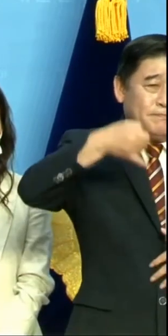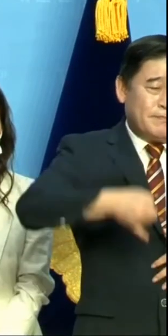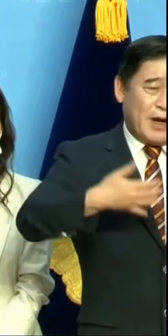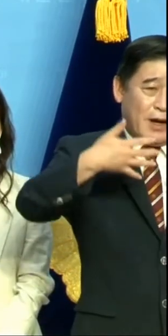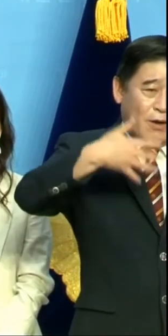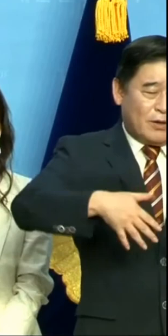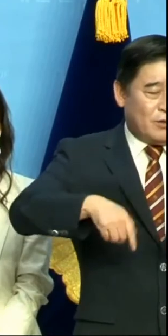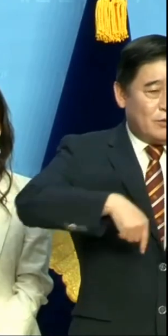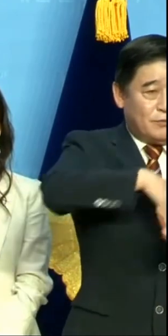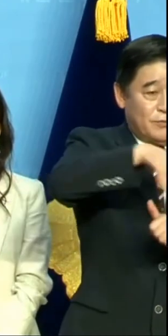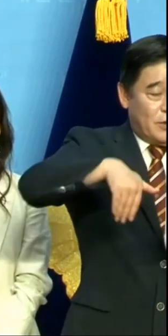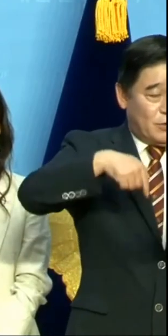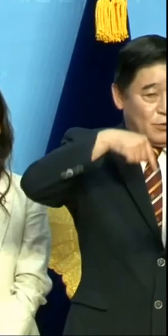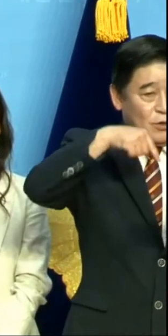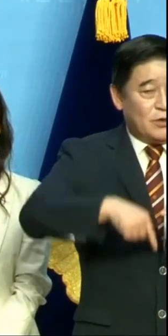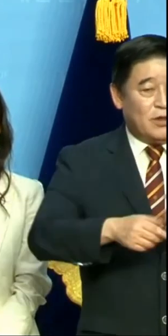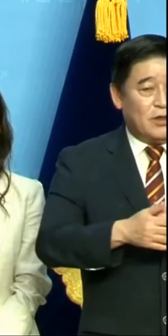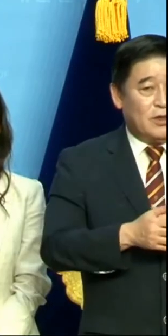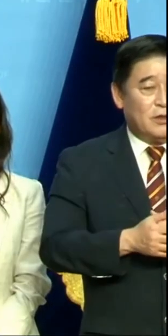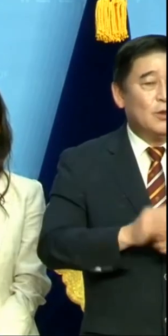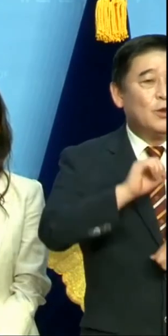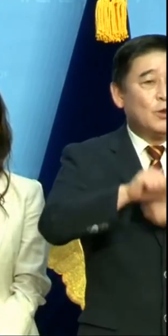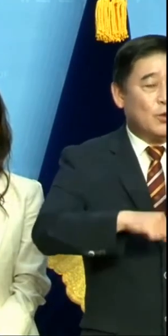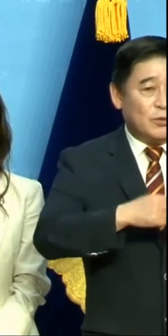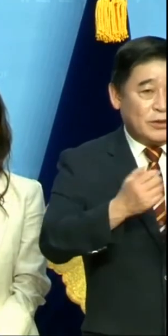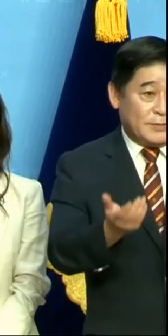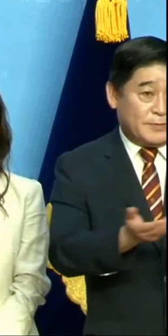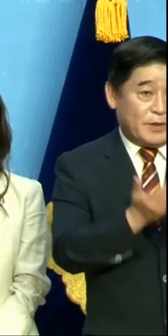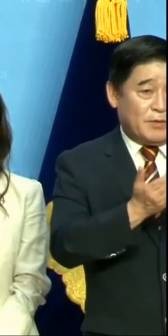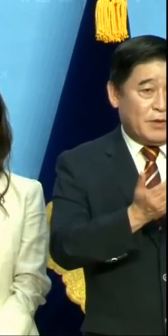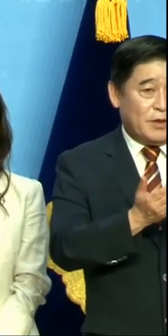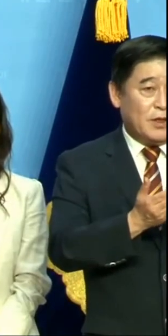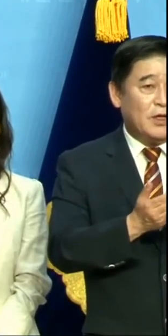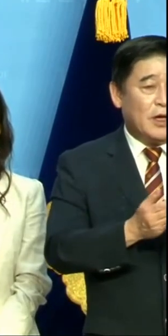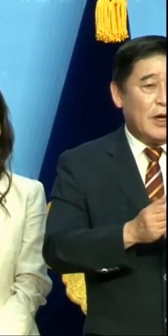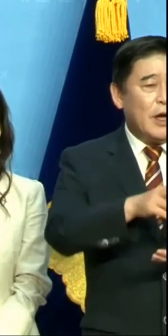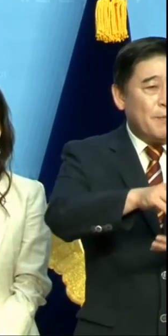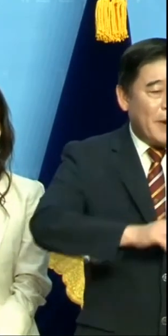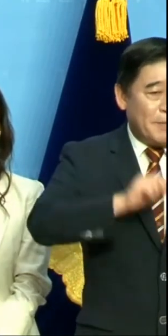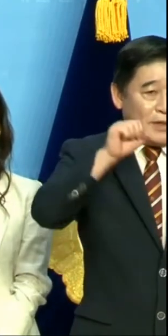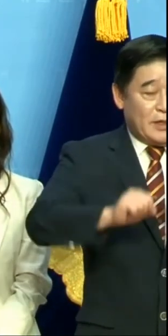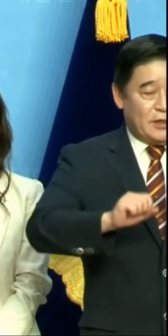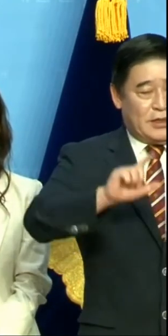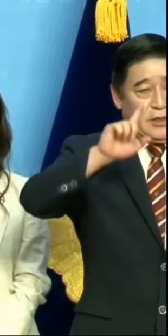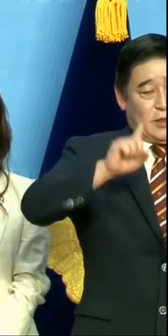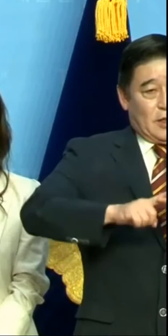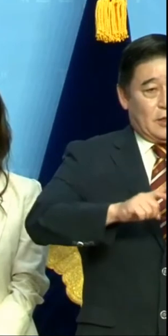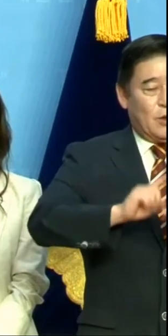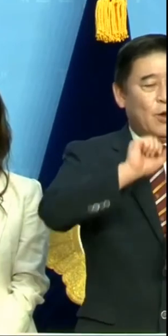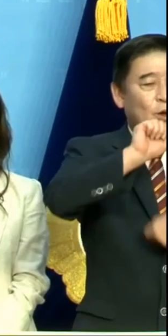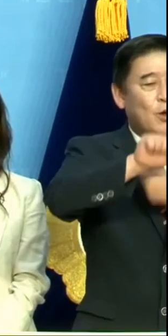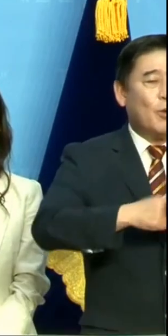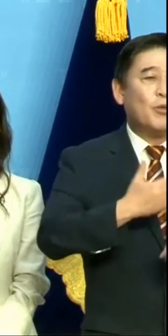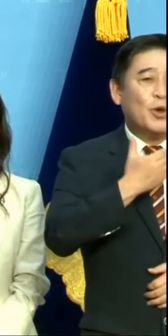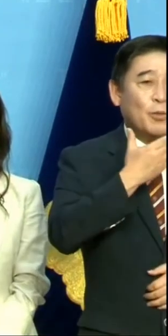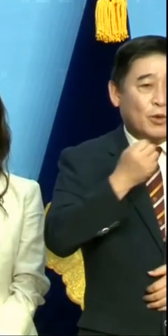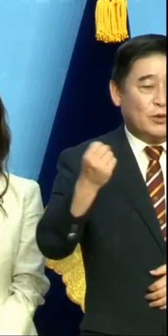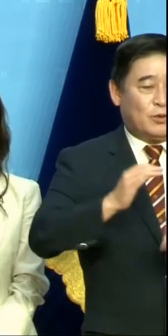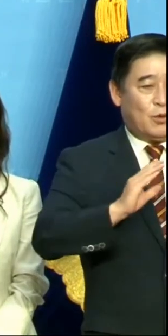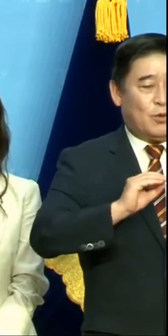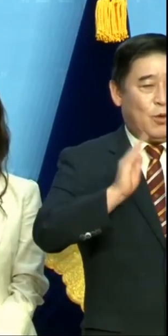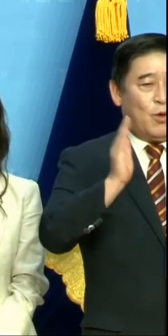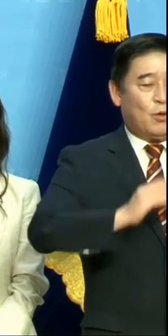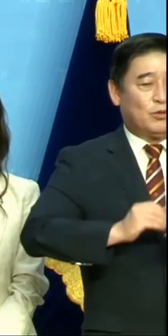동물을 4 욕하며 관람객과 에 접촉에 무분별하게 노출되고 판매하는 현실은 동물복지 뿐만 아니라 공중